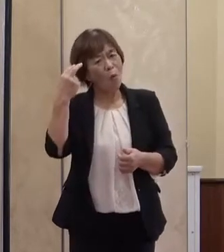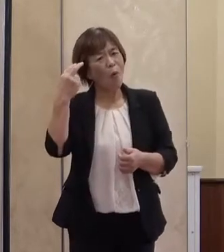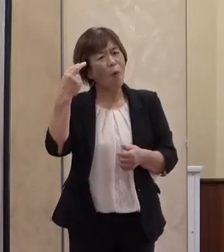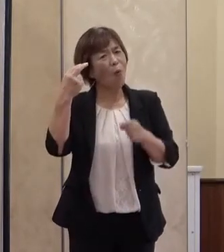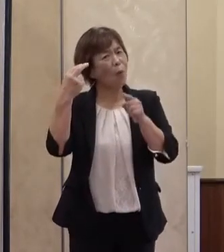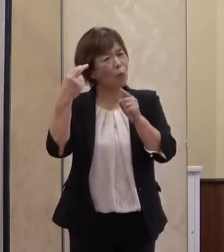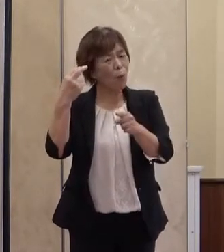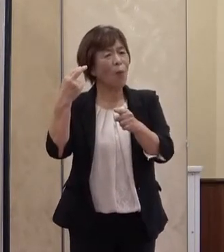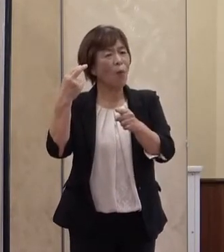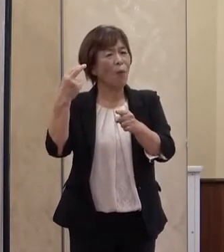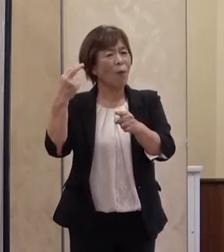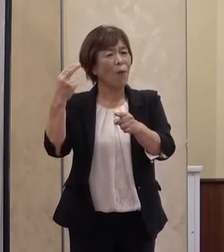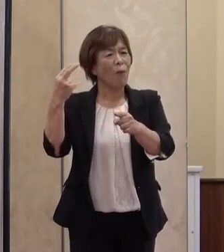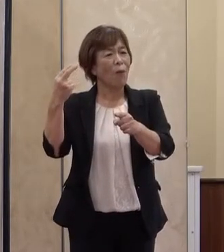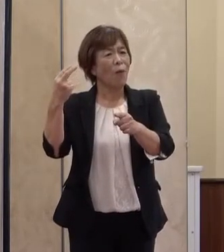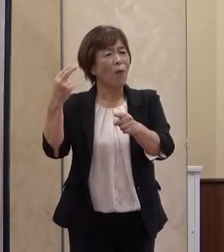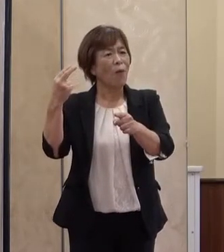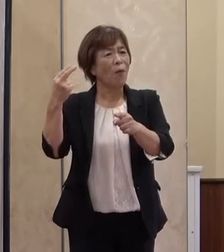の